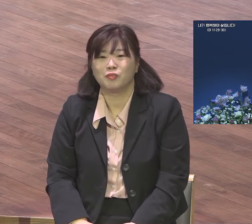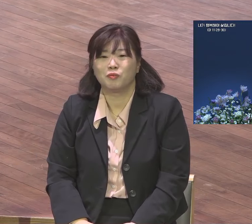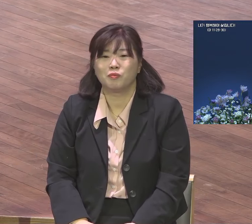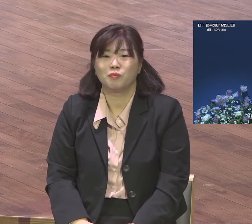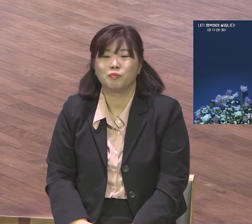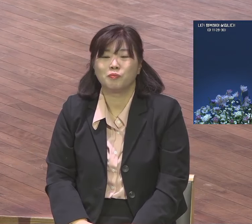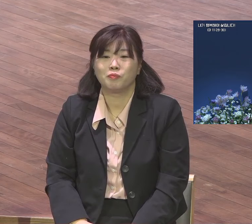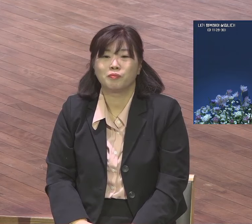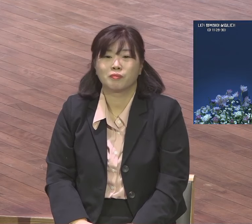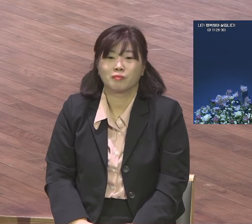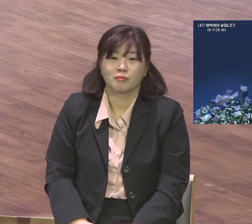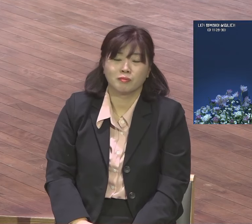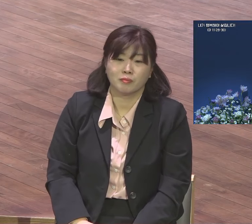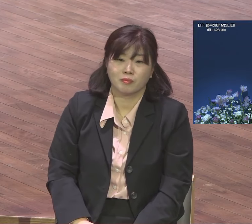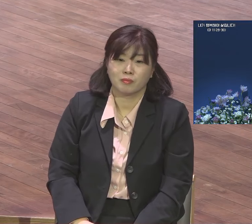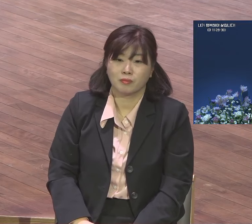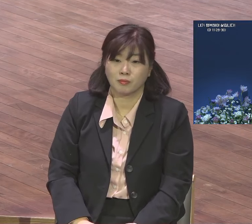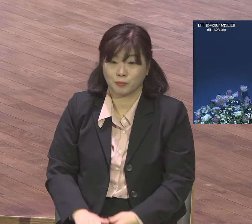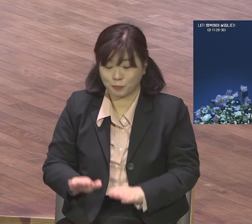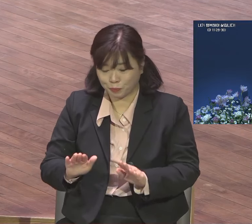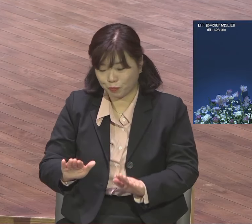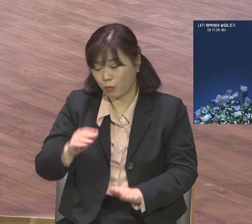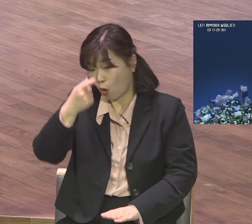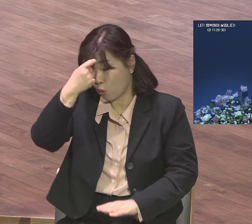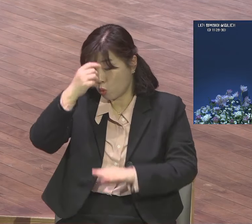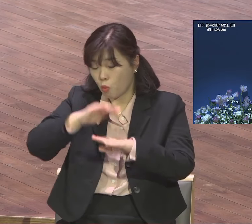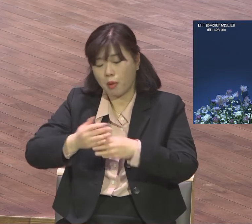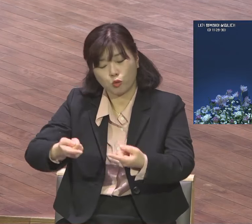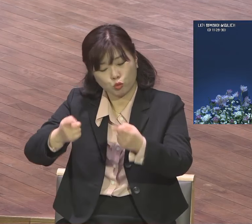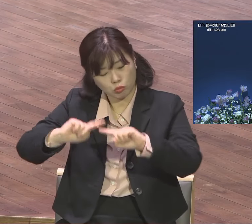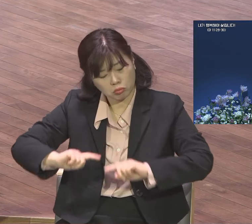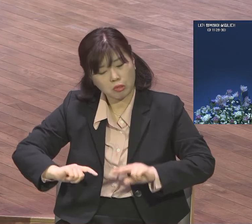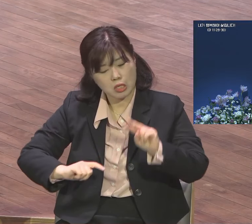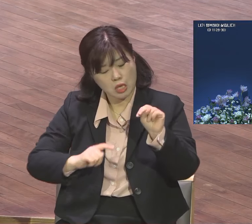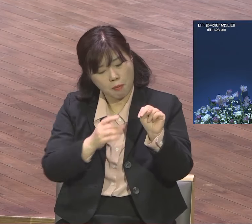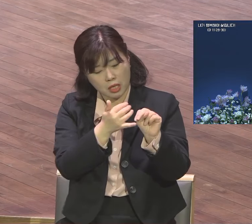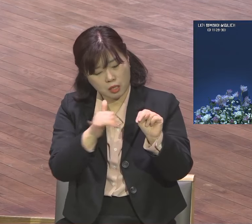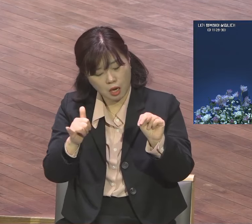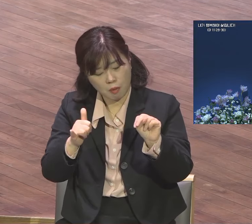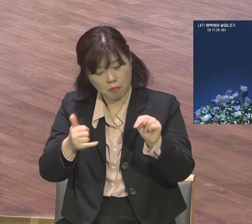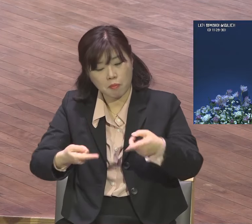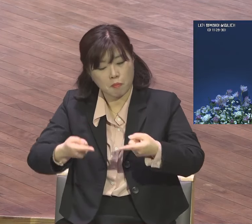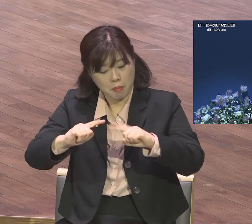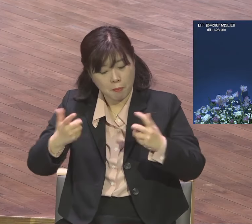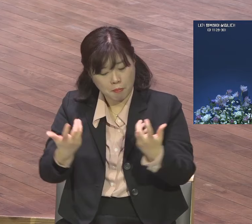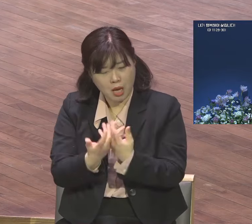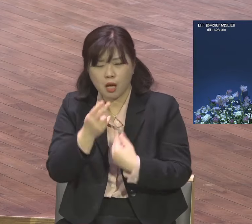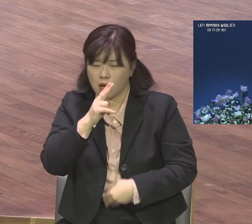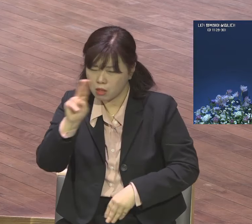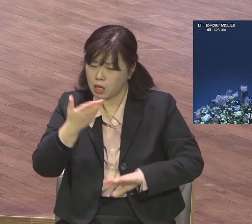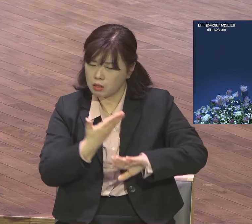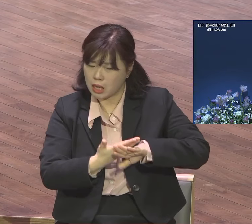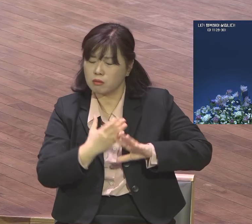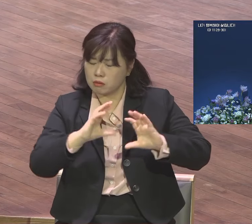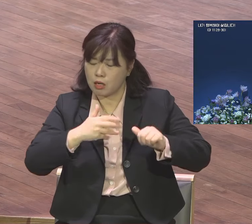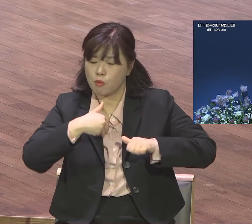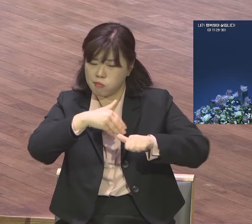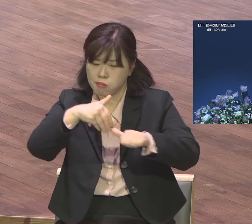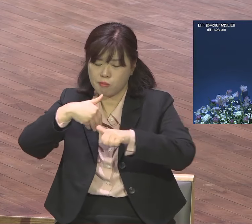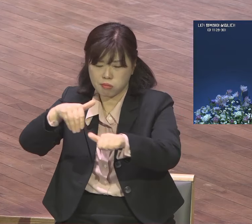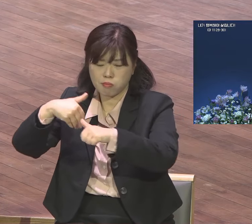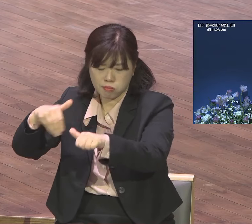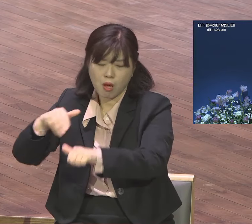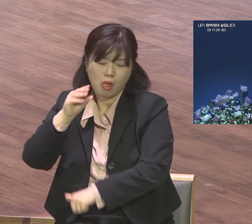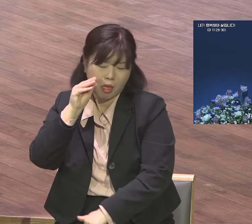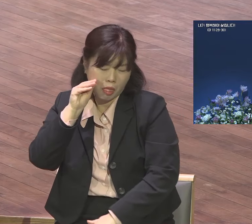드리냐면 저희들이 2만 현장 정도 제자를 놓고 얼마나 기도했습니까? 그렇지 않습니까? 그러니까 하나님께서